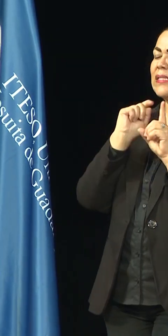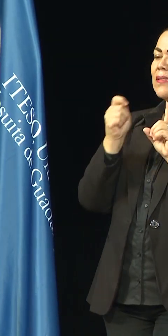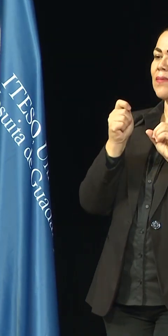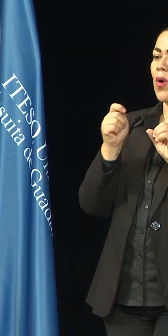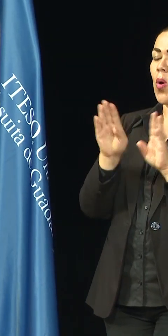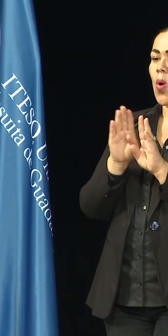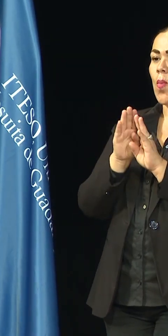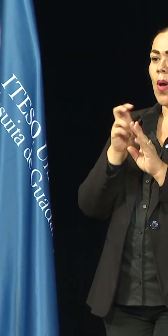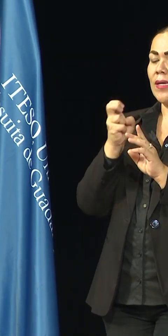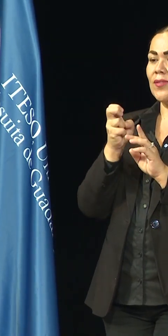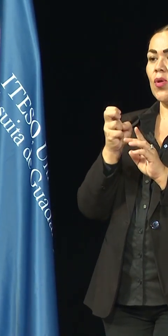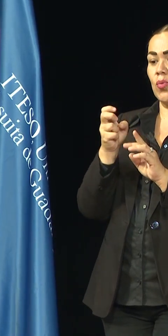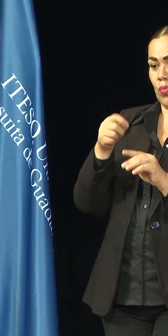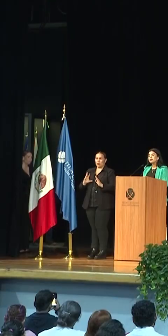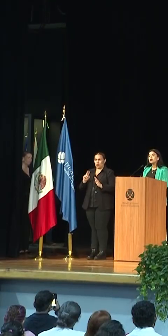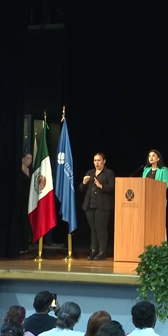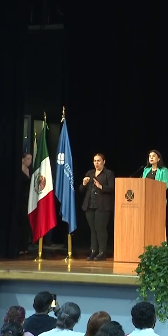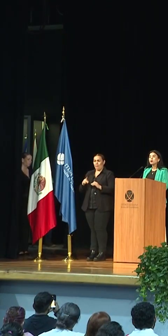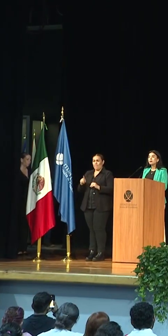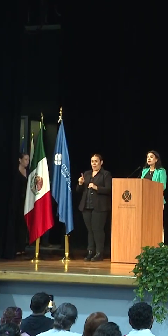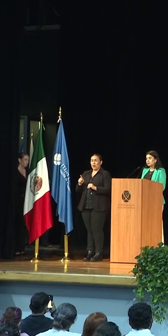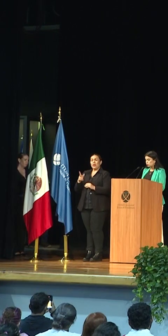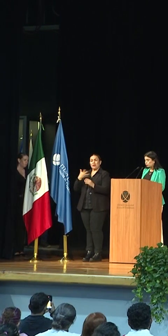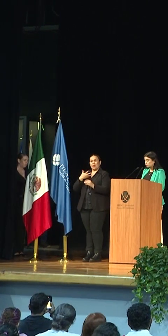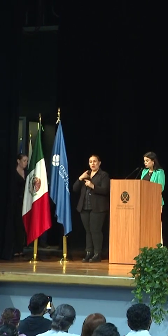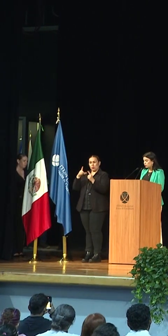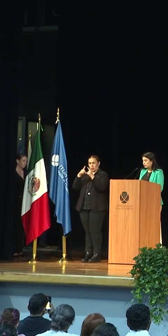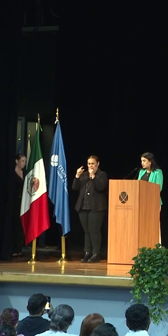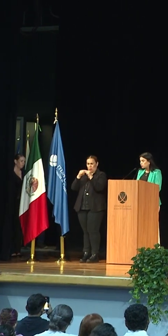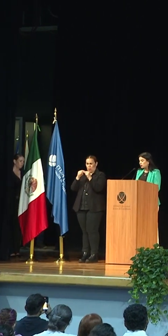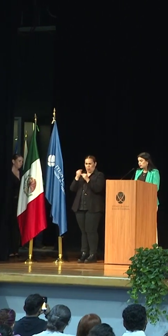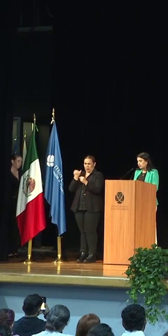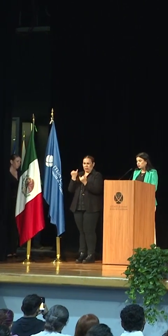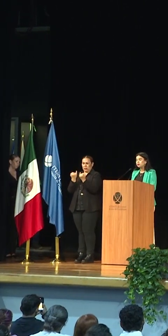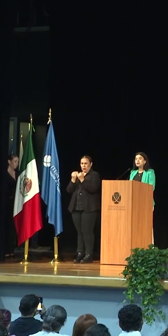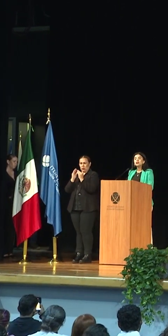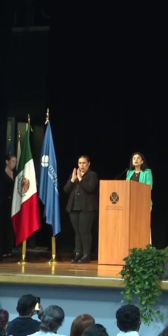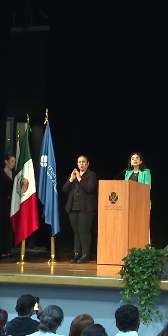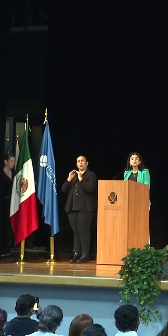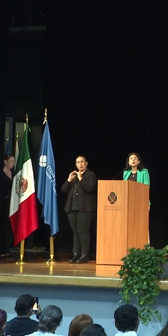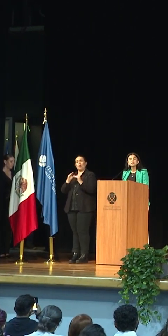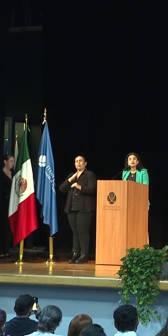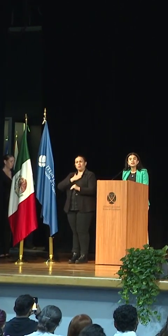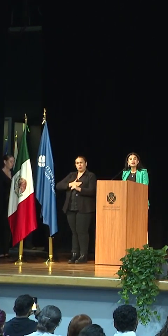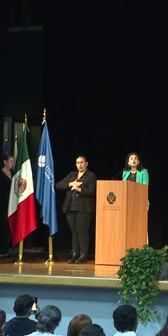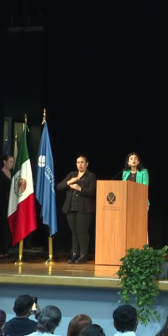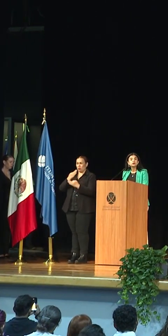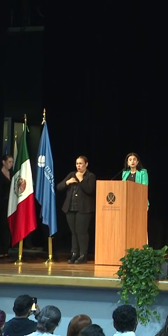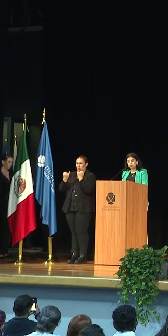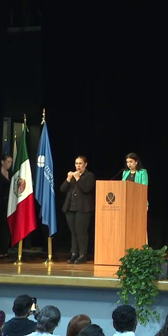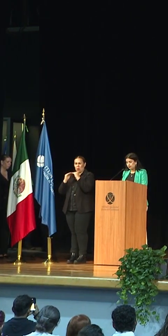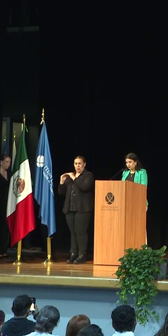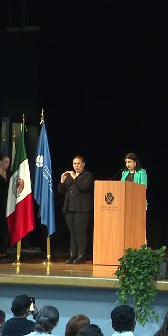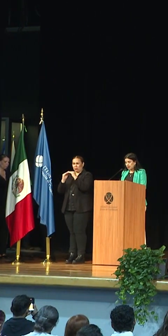una atención oportuna. Con imágenes de Ariadna Quesada, María de Jesús Quesada, Jalisco TV Noticias.